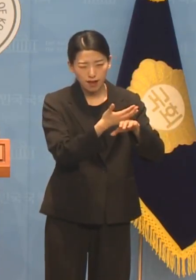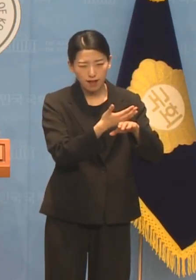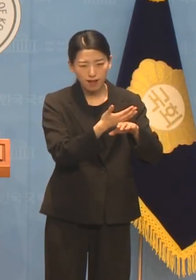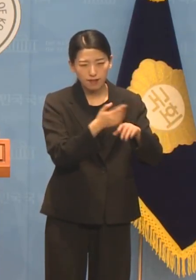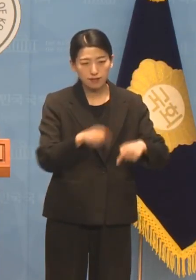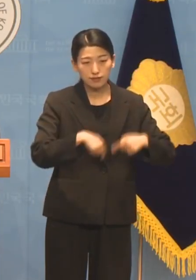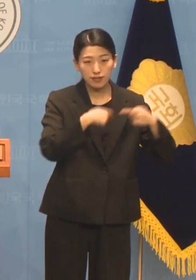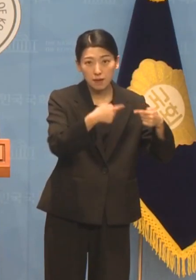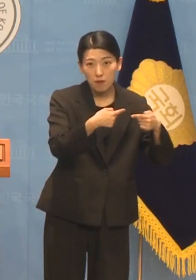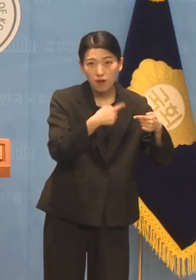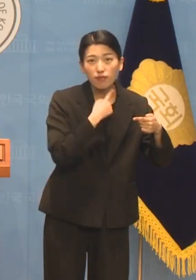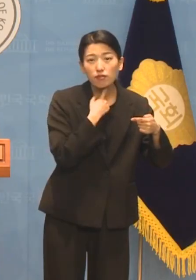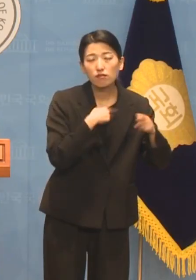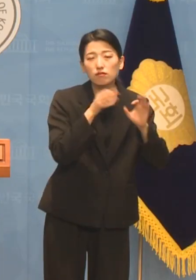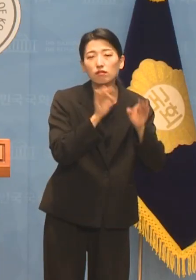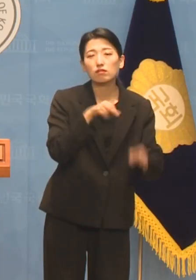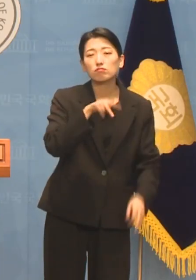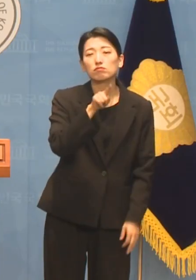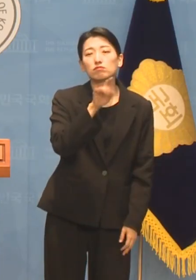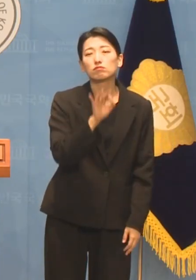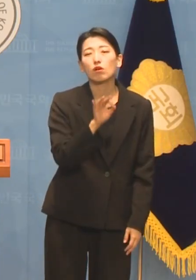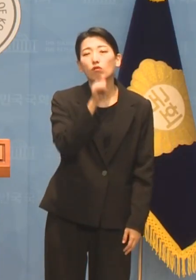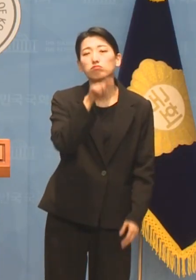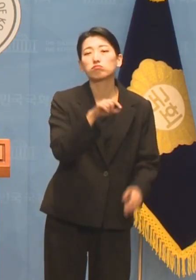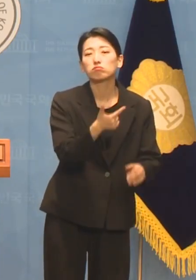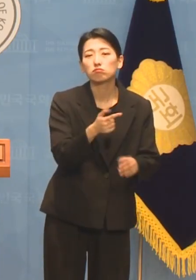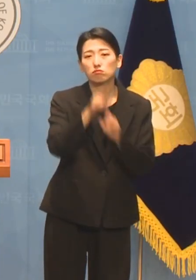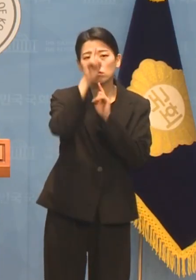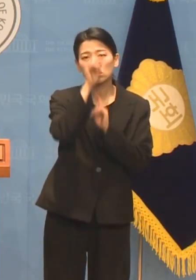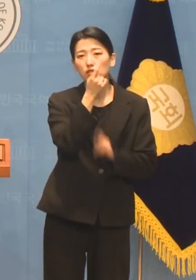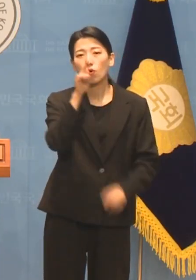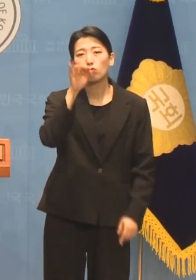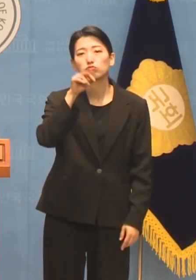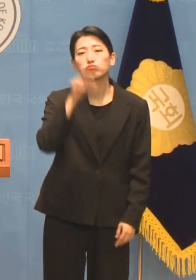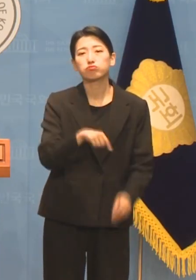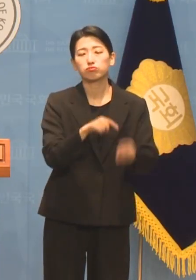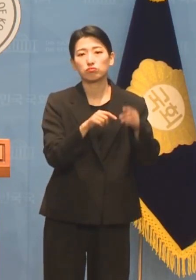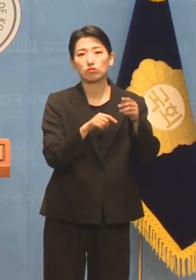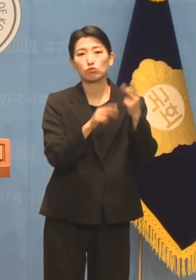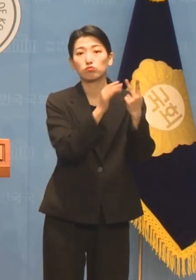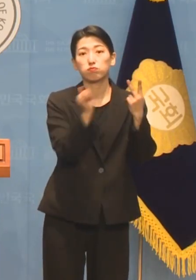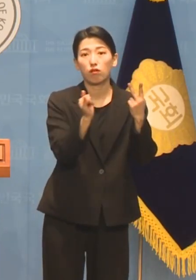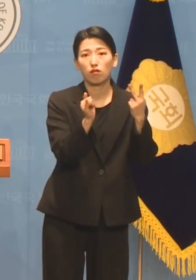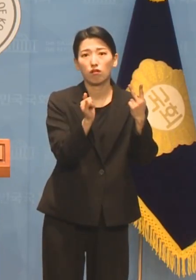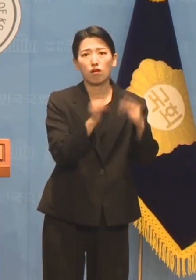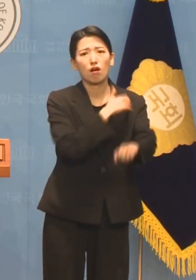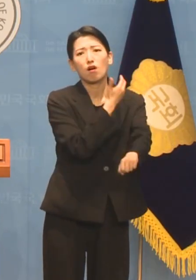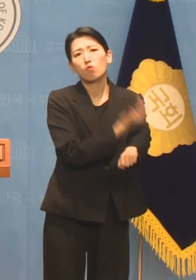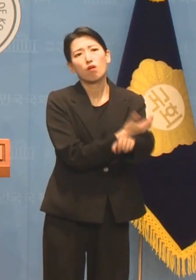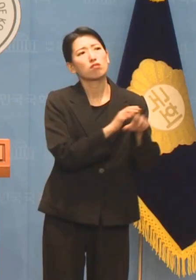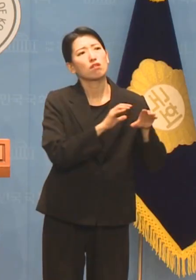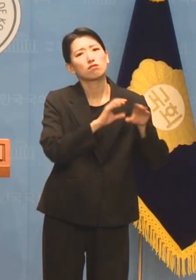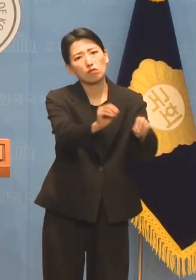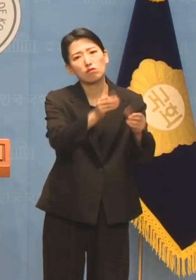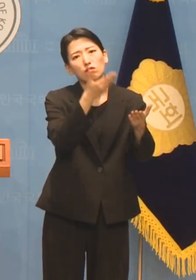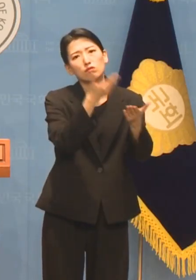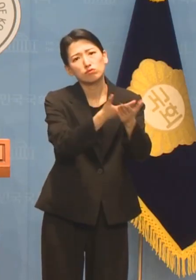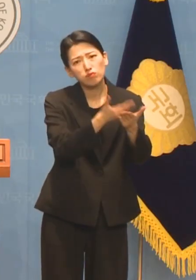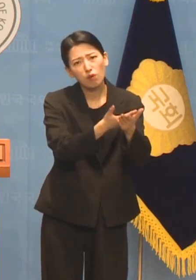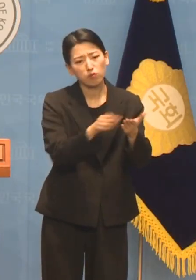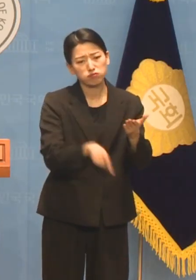않는 김성훈 경호처 차장, 이광우 경호본부장 등의 권한 행사를 즉각 중지해야 한다는